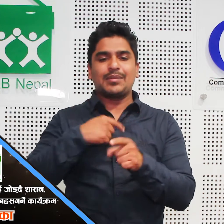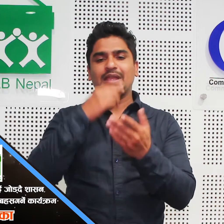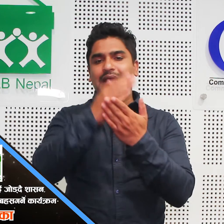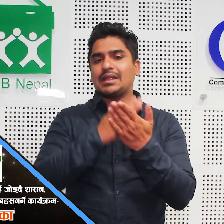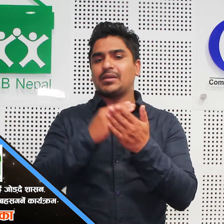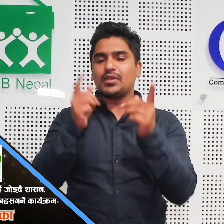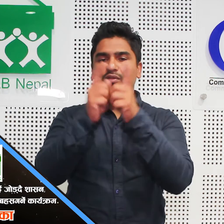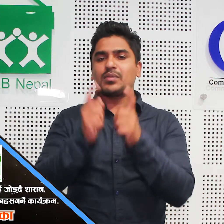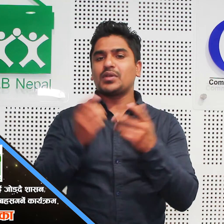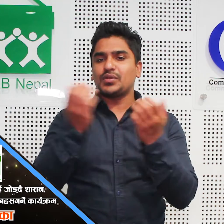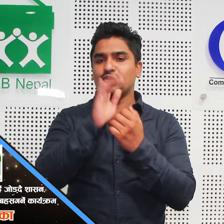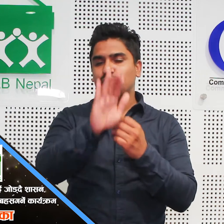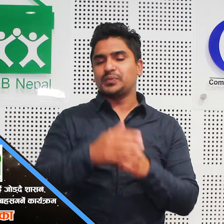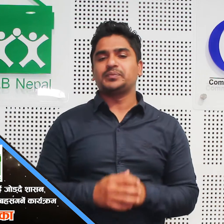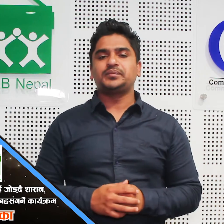कार्यक्रममा छलफल गर्नेछौँ।